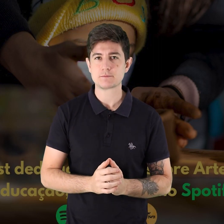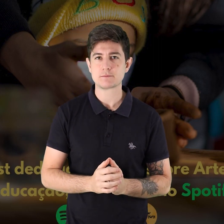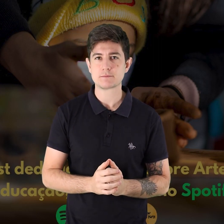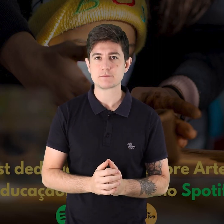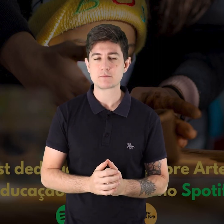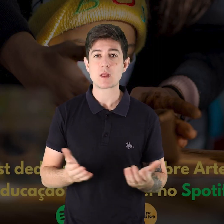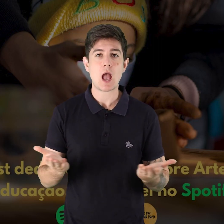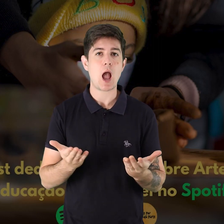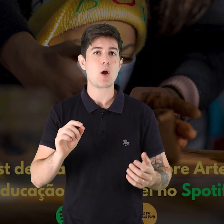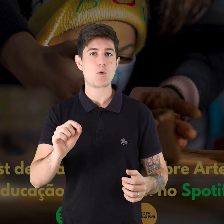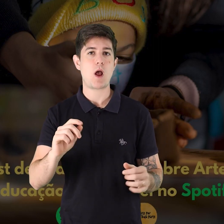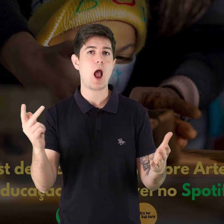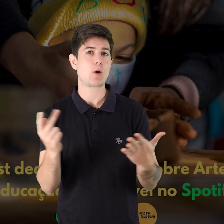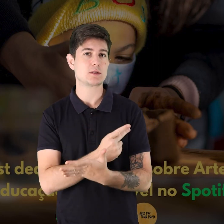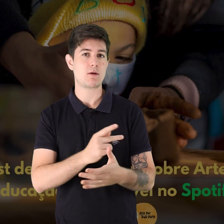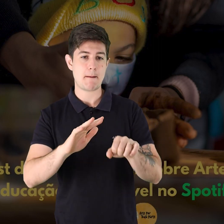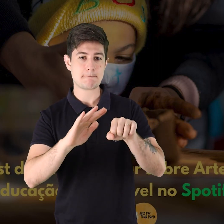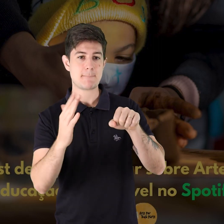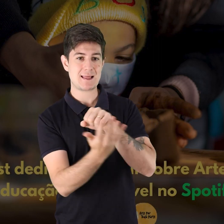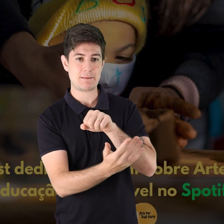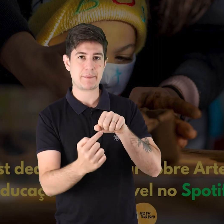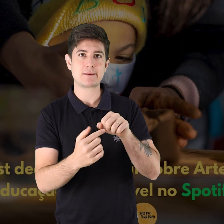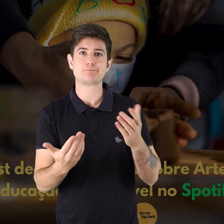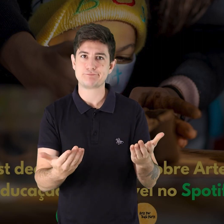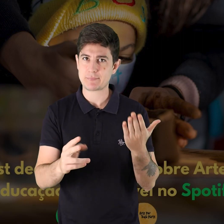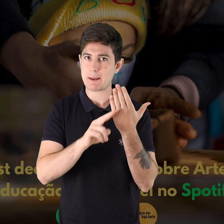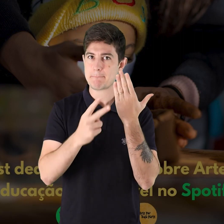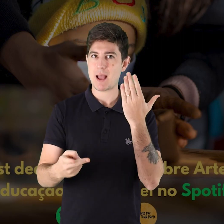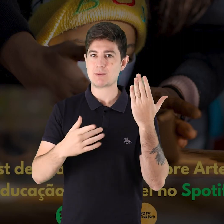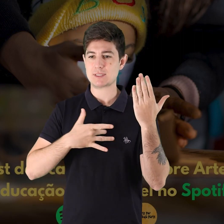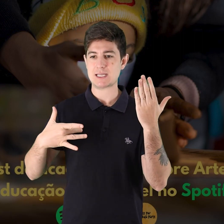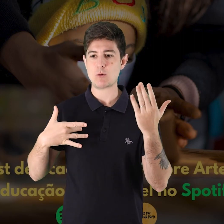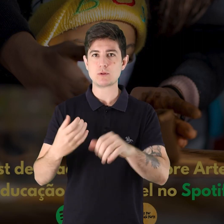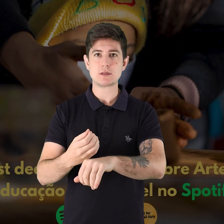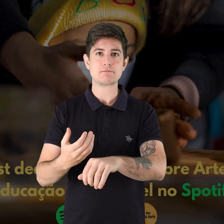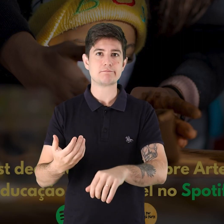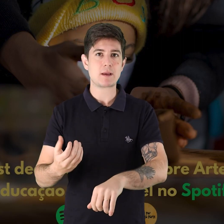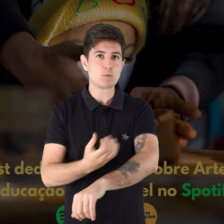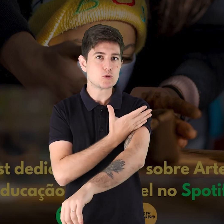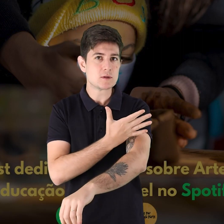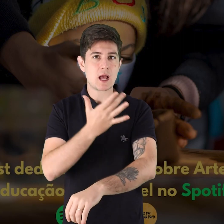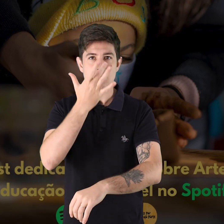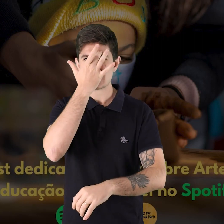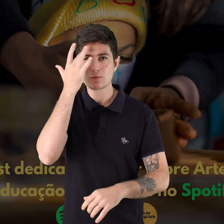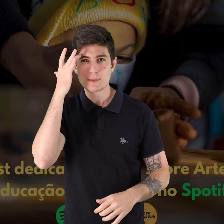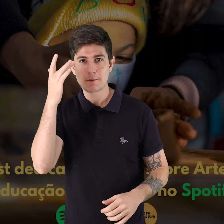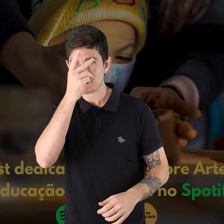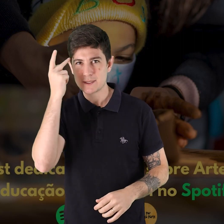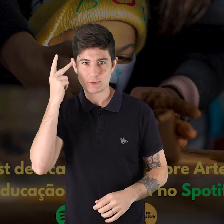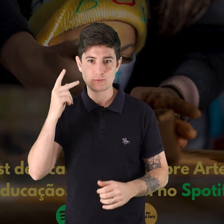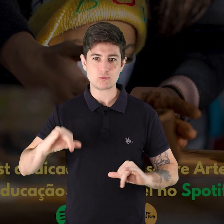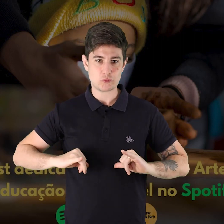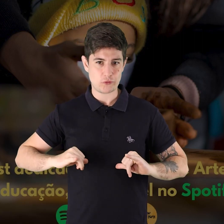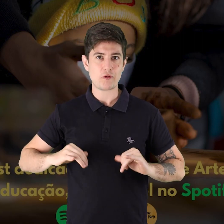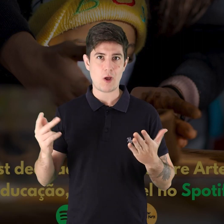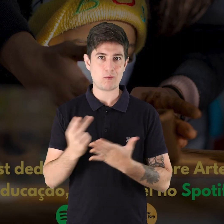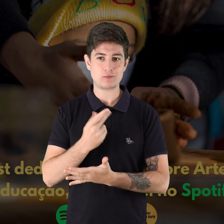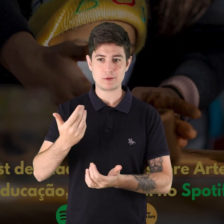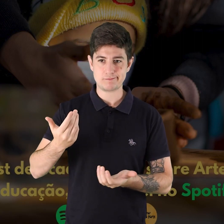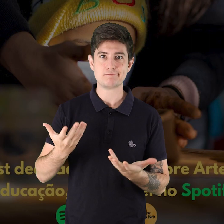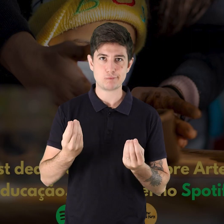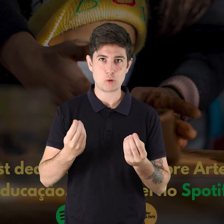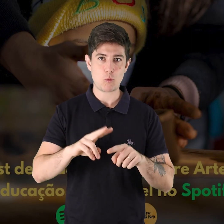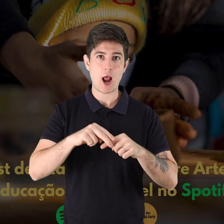isso significa? Isso significa que a gente acabou de passar por uma pandemia que teve um impacto na saúde emocional e na saúde mental